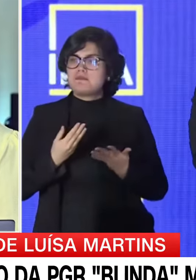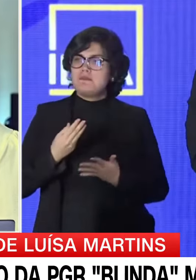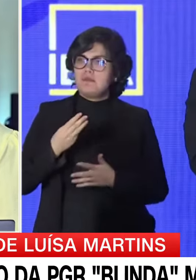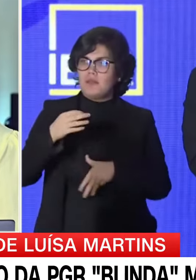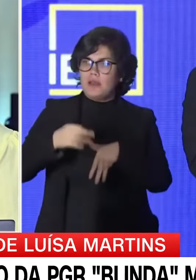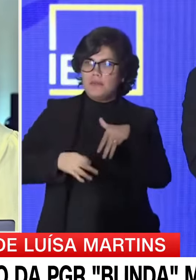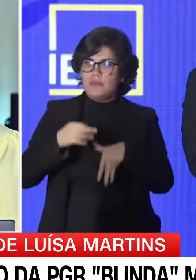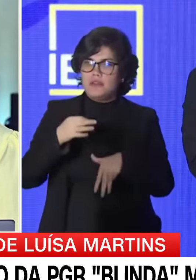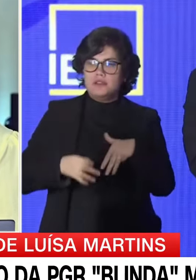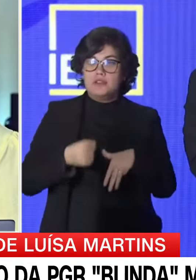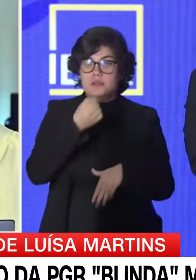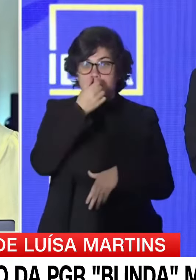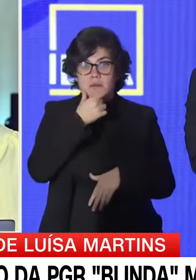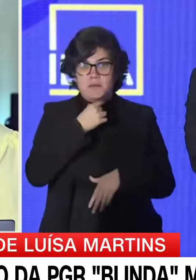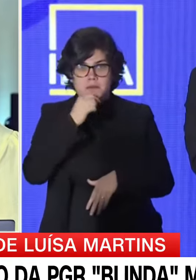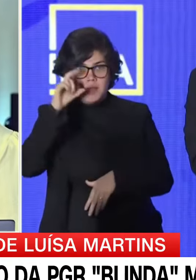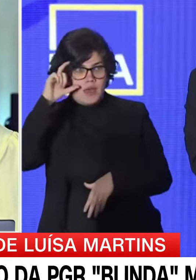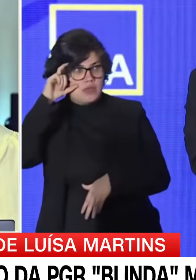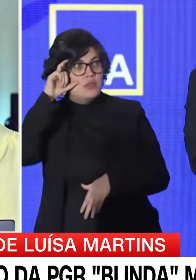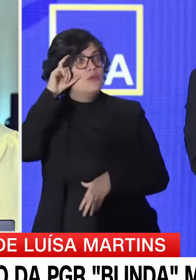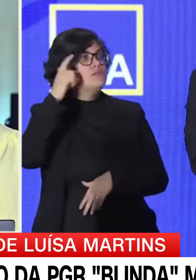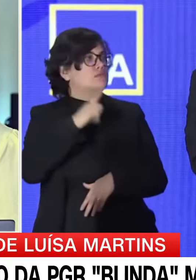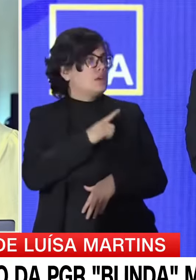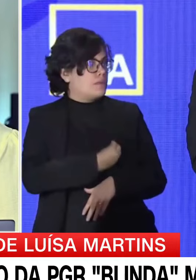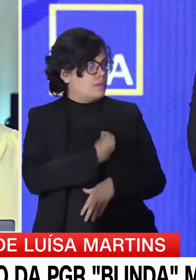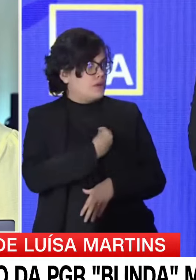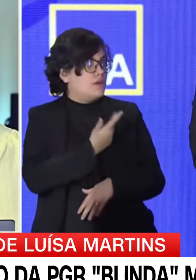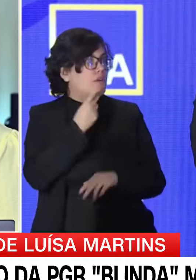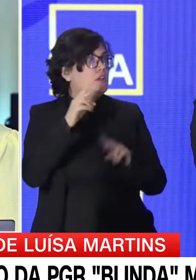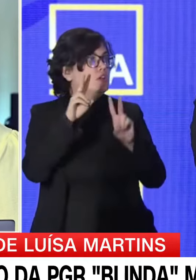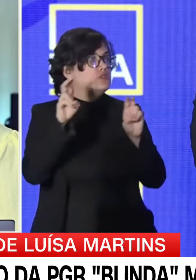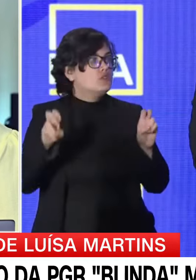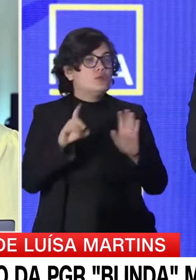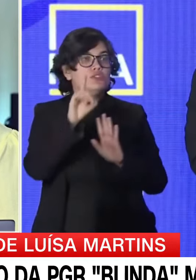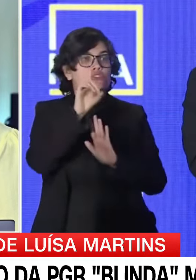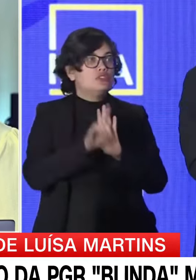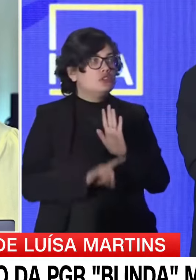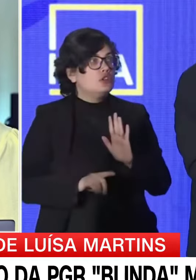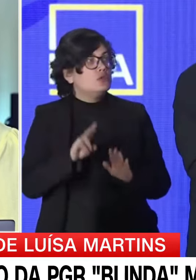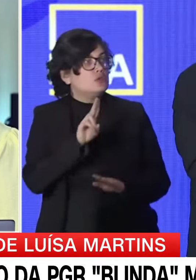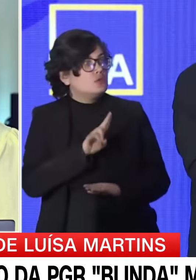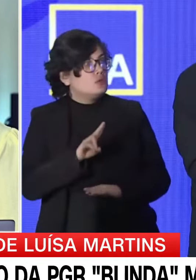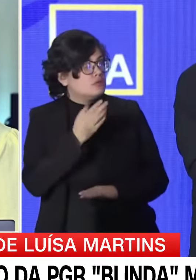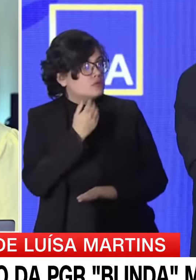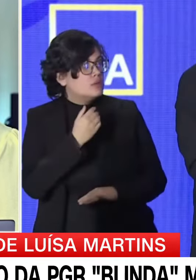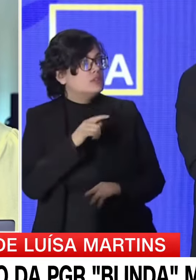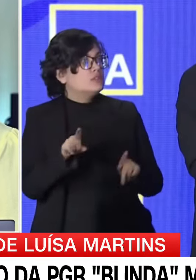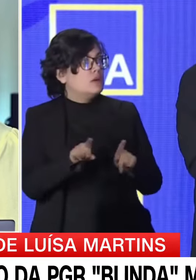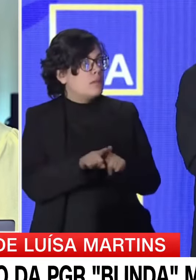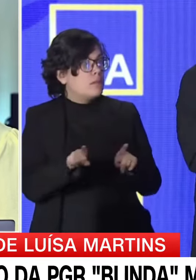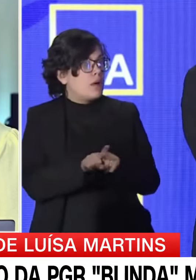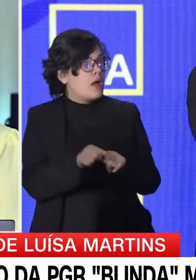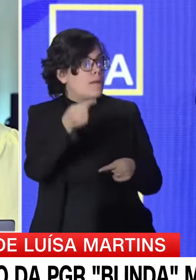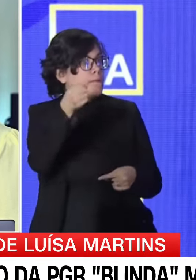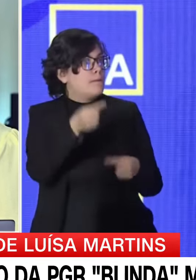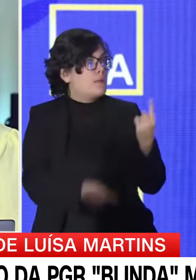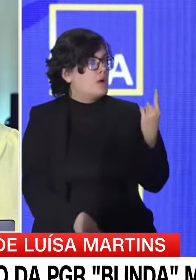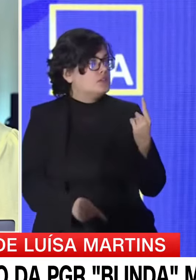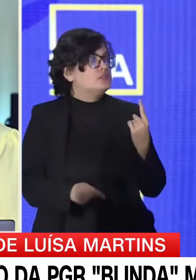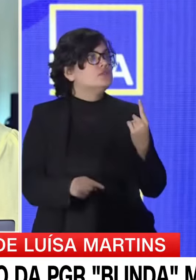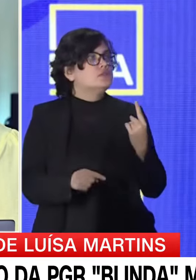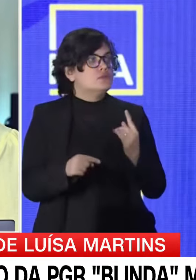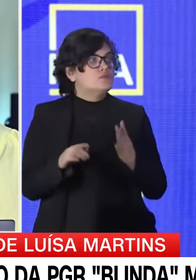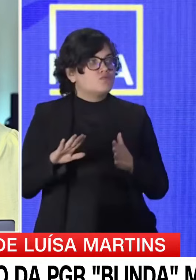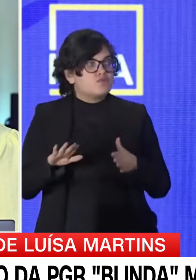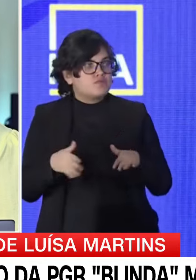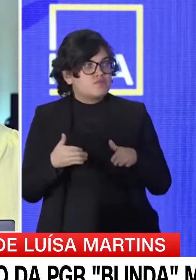cargos essas duas funções possam ser exercidas eh de forma simultânea de qualquer maneira eh A Procuradoria Geral